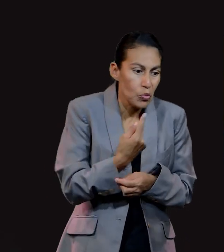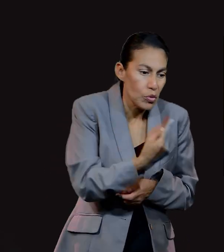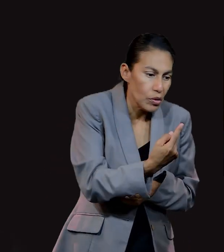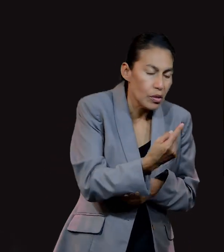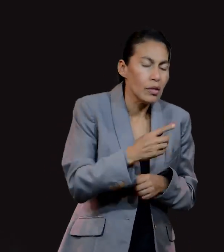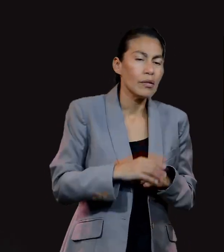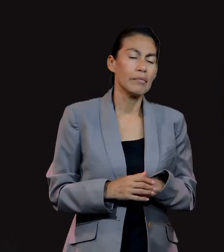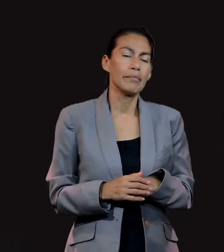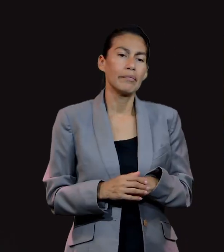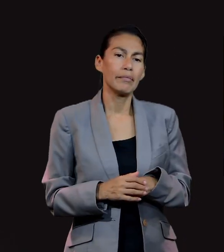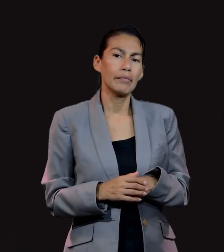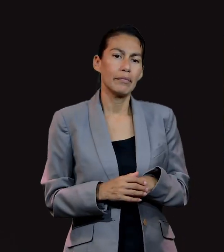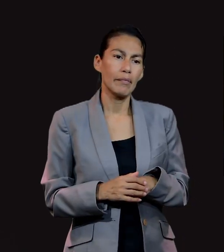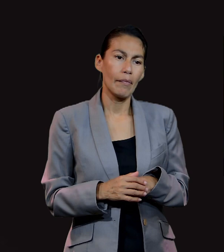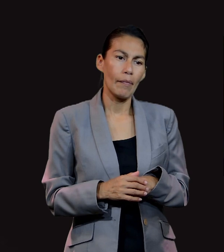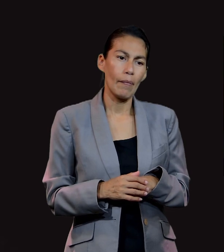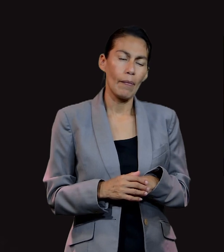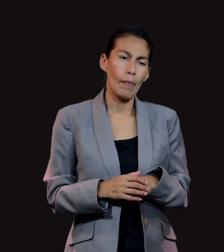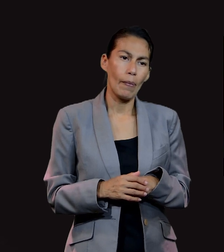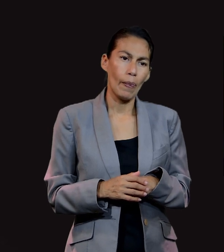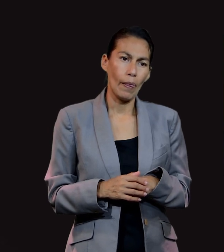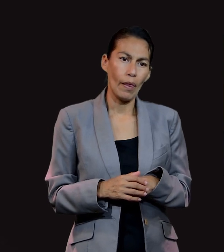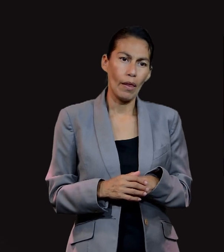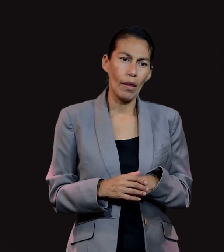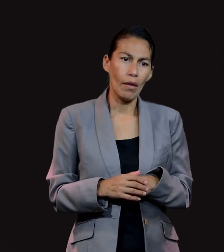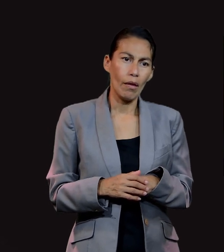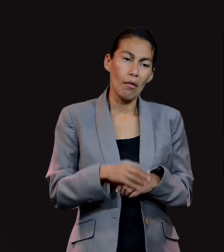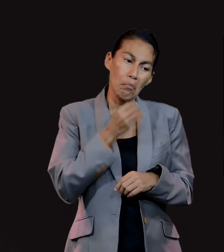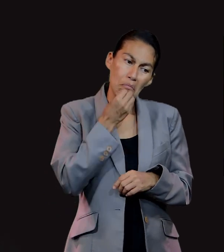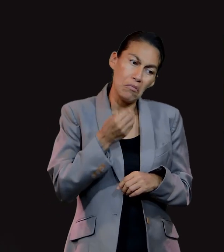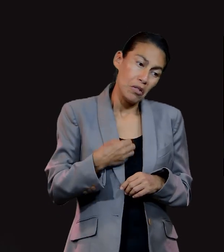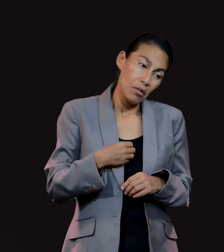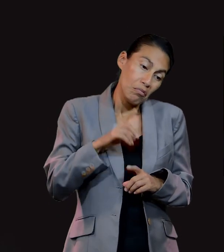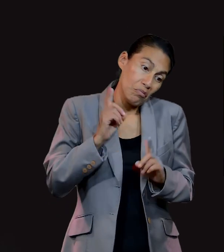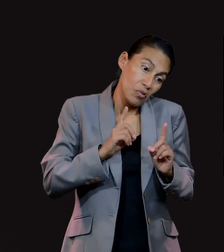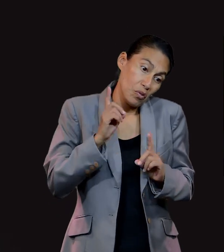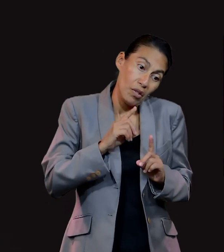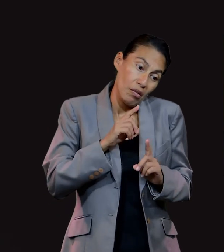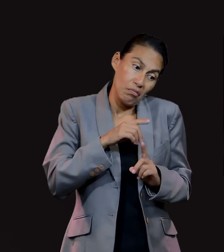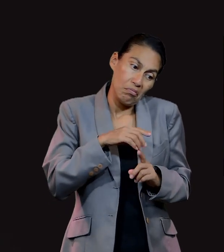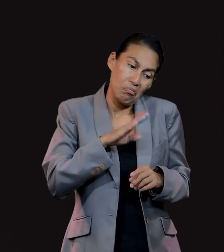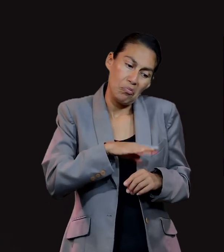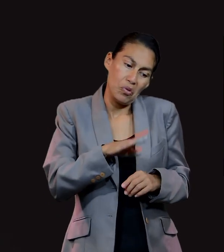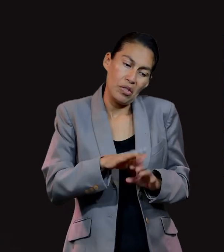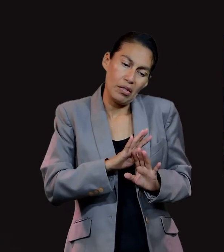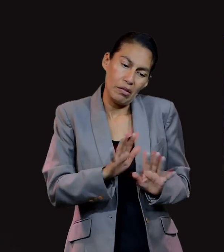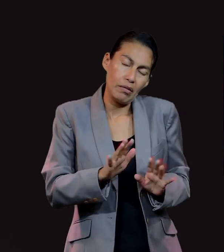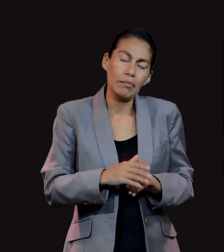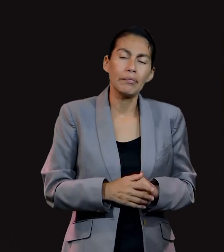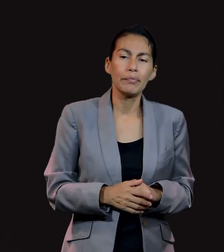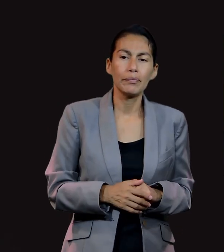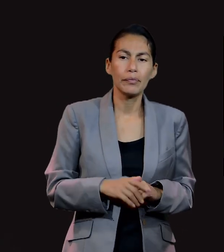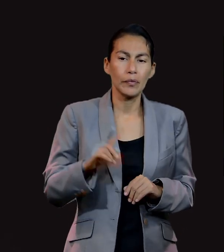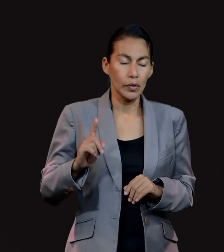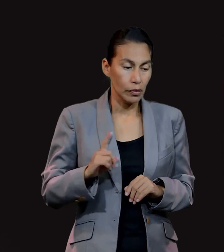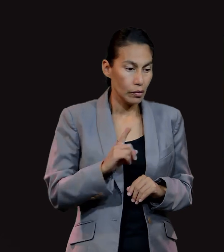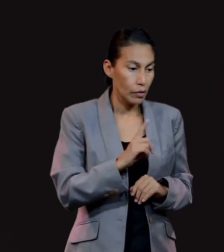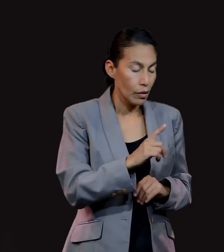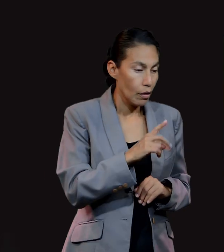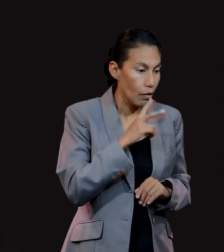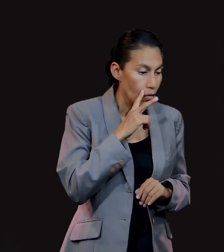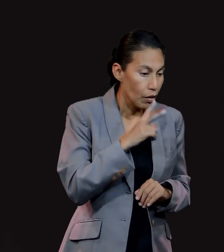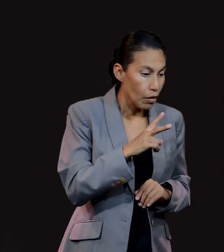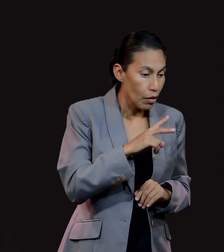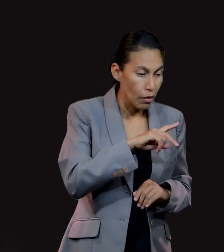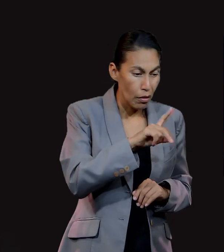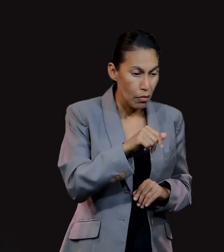lo vea por última vez bueno pasó gracias al señor pues este lo de la operación a los